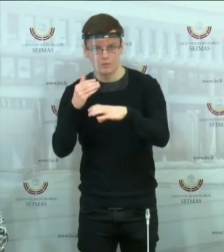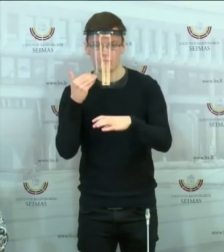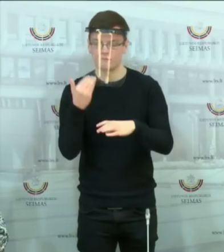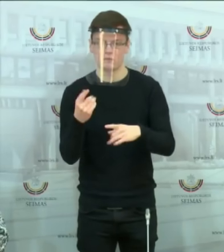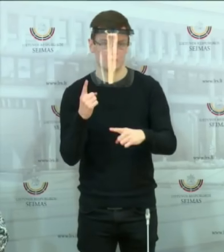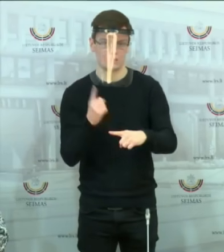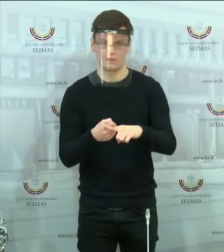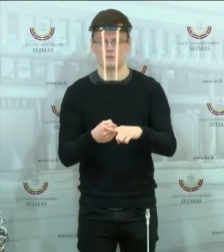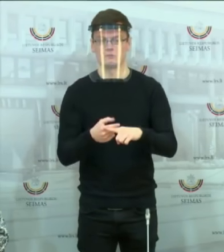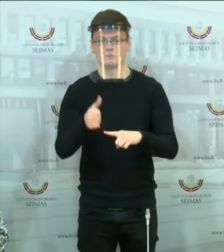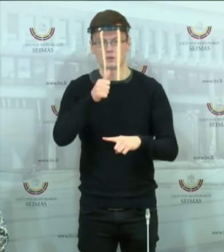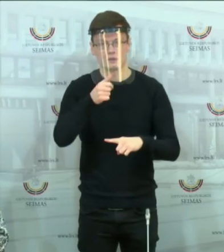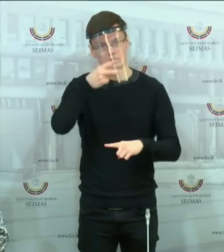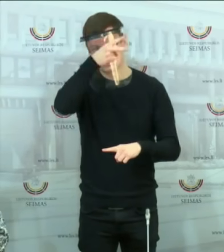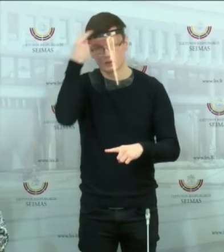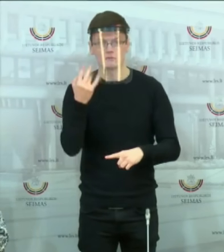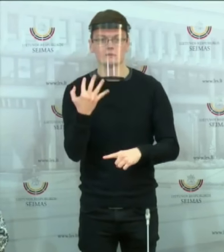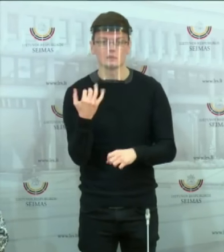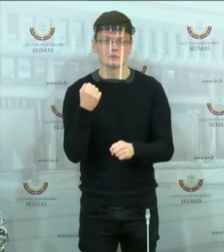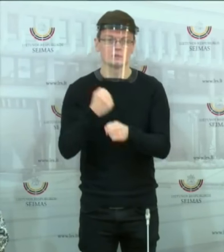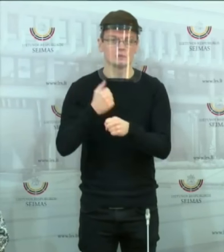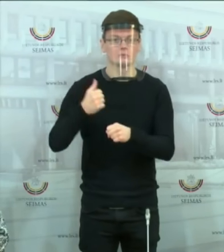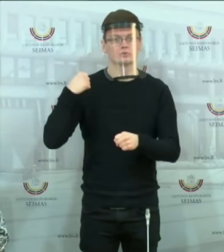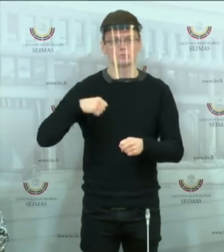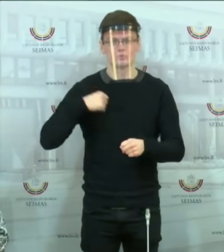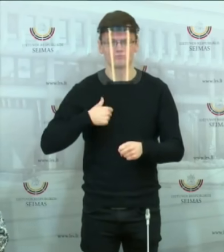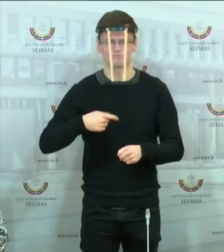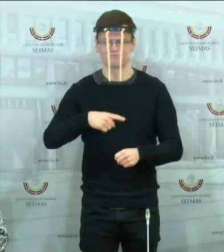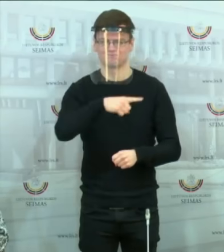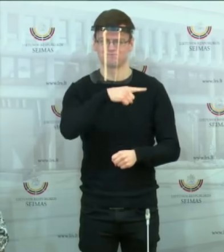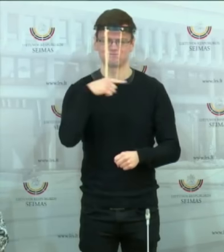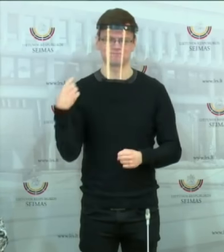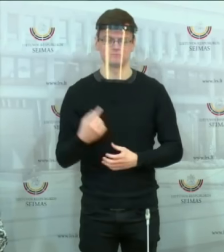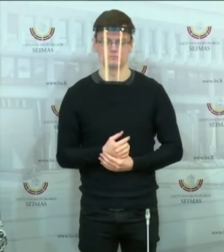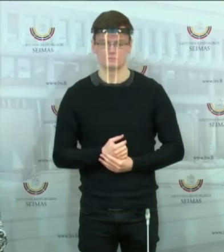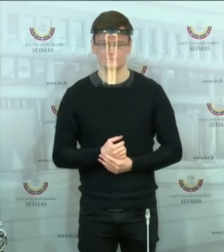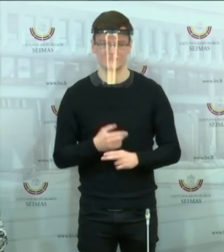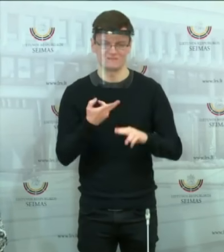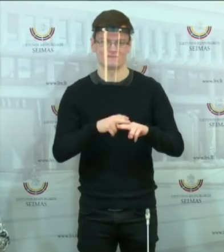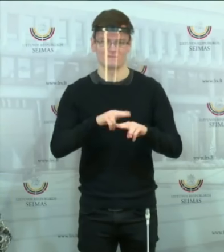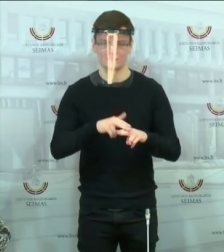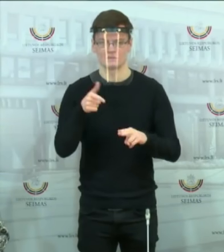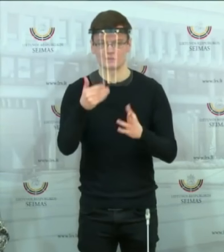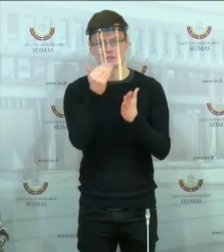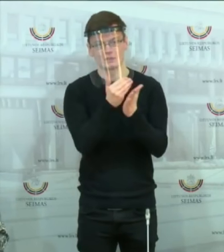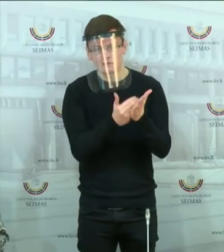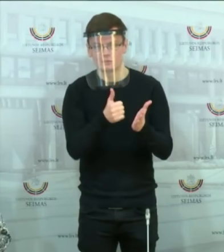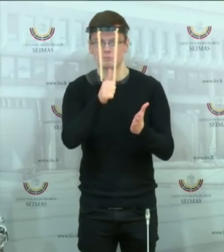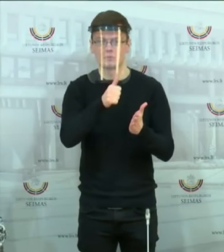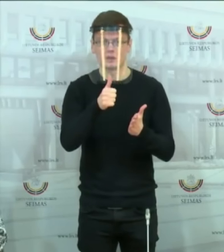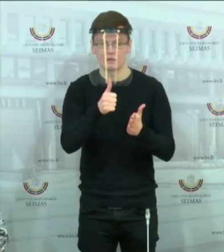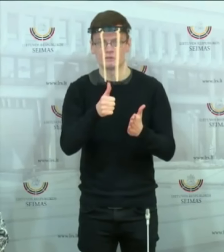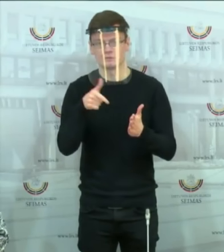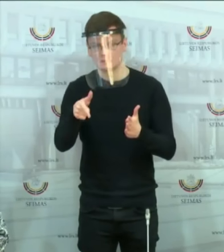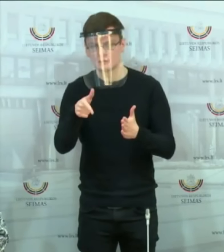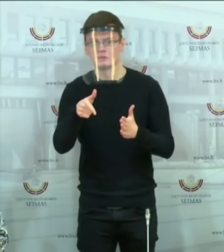nerealu. Įsivaizduokit, kiek Lietuvoje yra dirbančių žmonių, užtat ir yra sudėliota tam tikra tvarka, tai reiškia visi simptominiai, iš karto